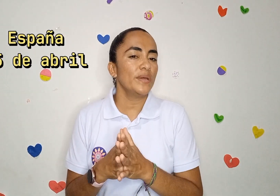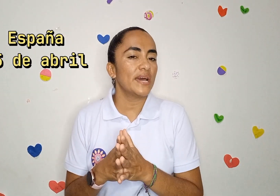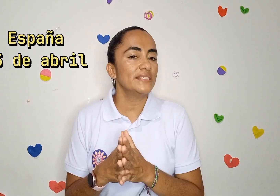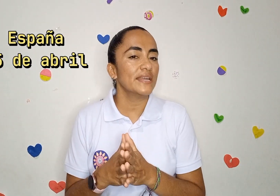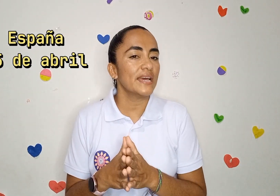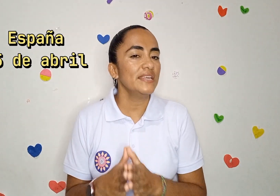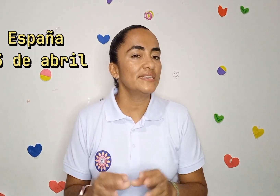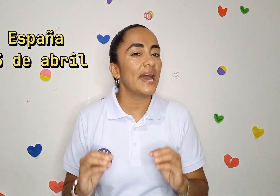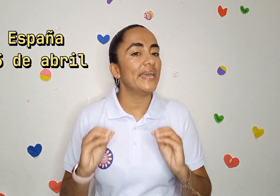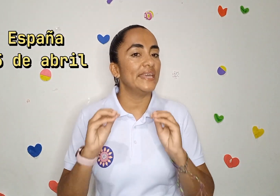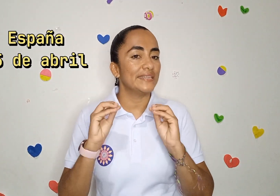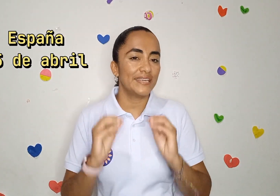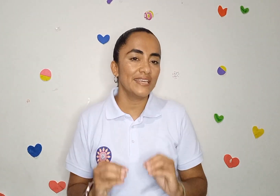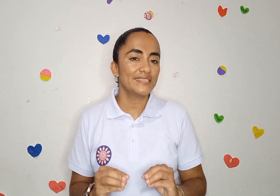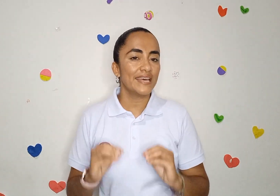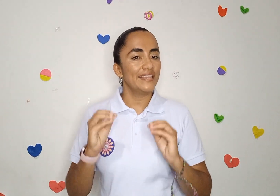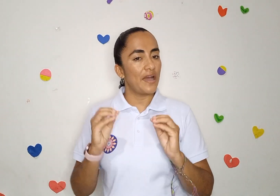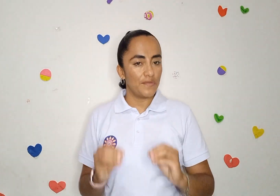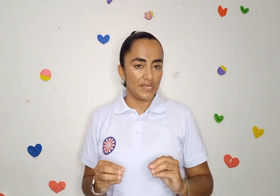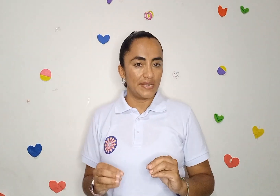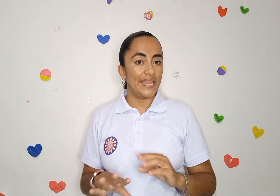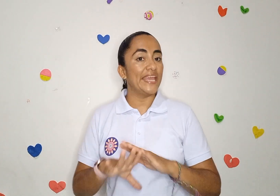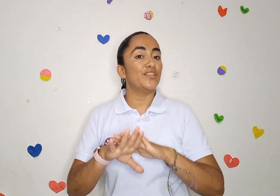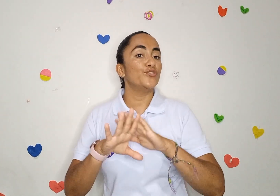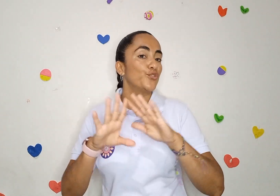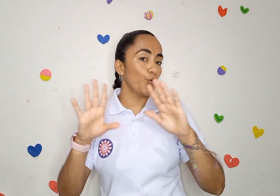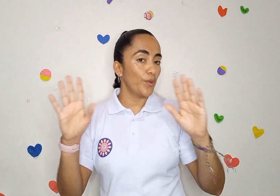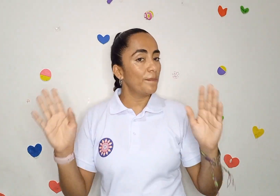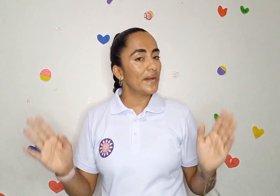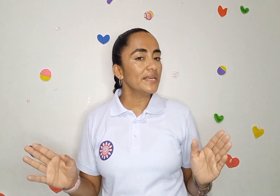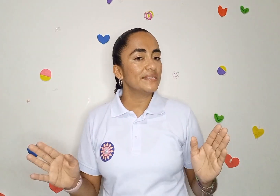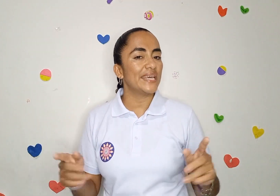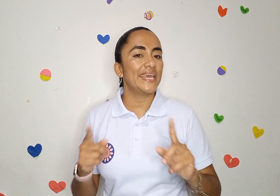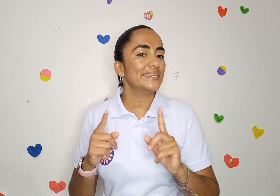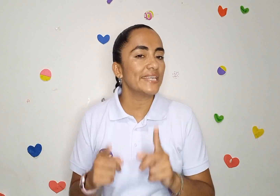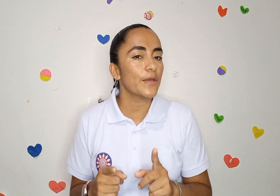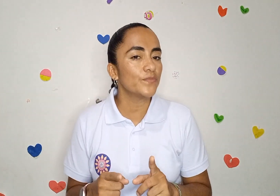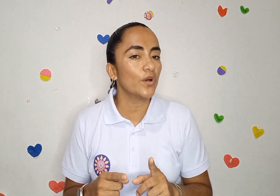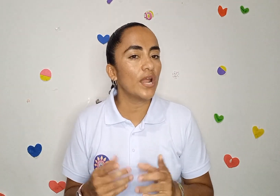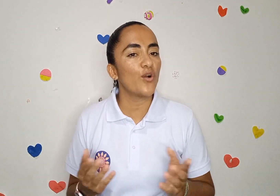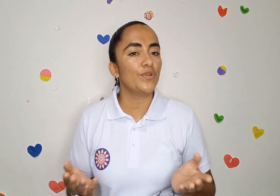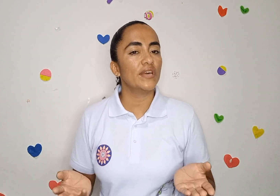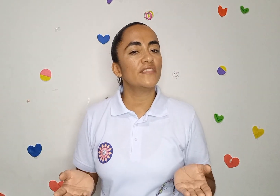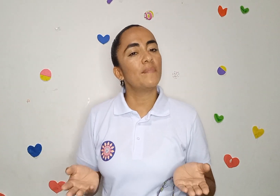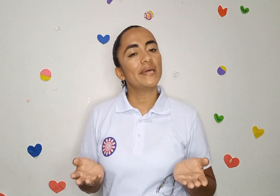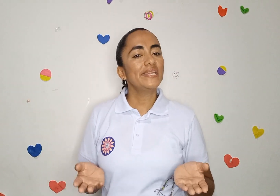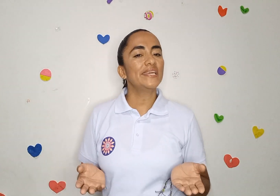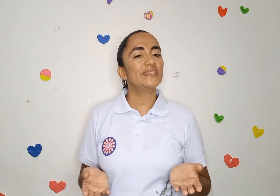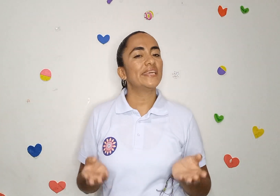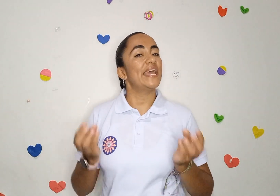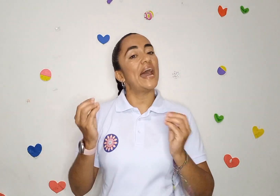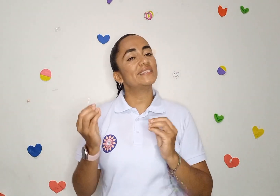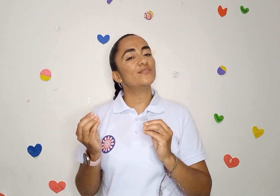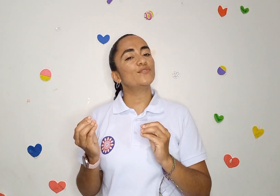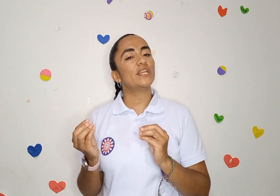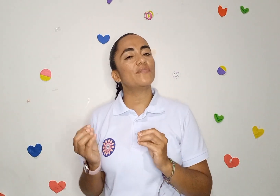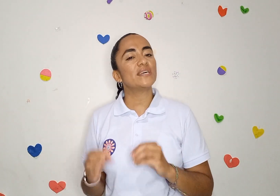homenaje se realiza el 15 de abril en todo el país, excepto la Comunidad de Madrid, que hace su